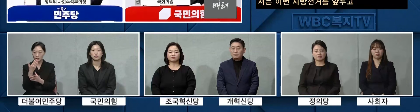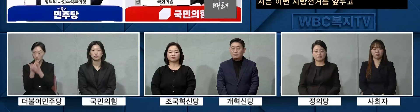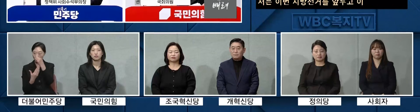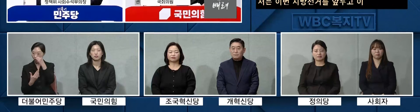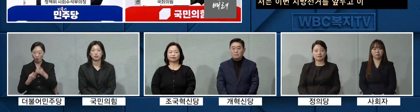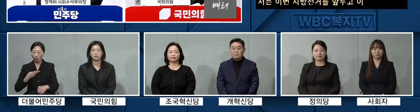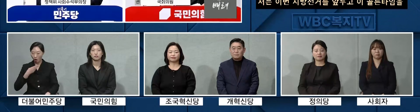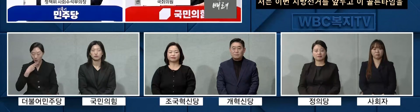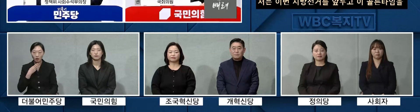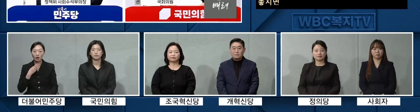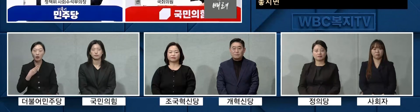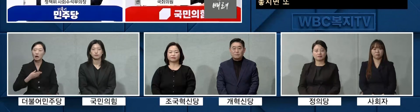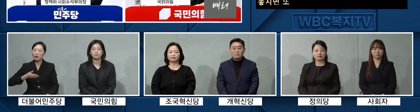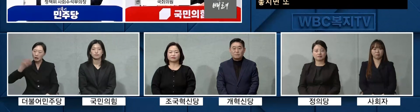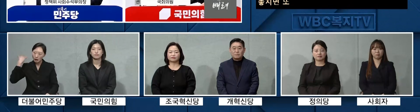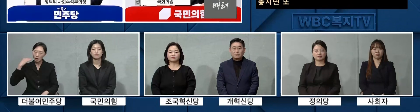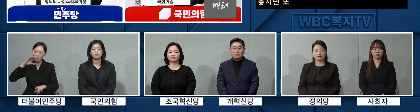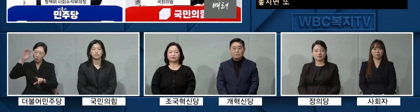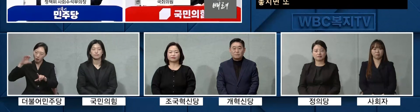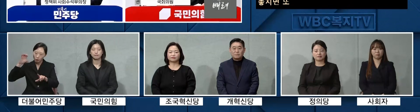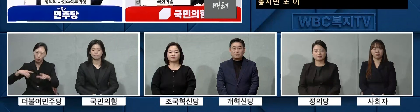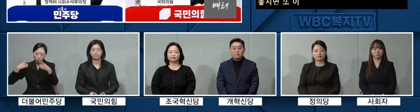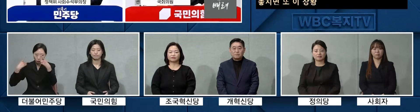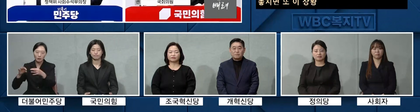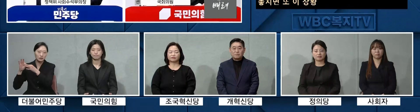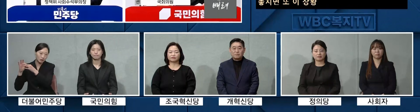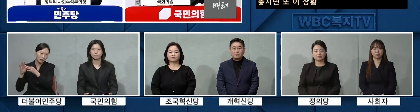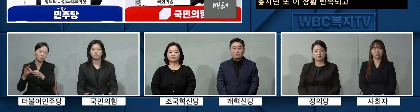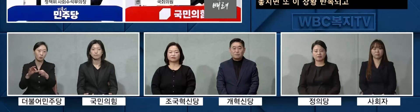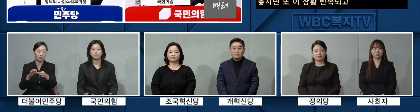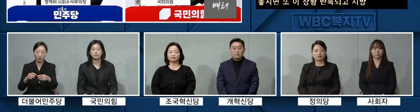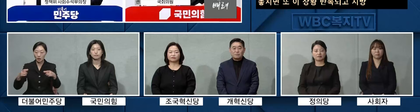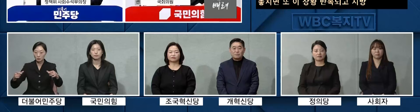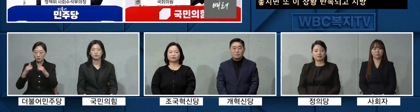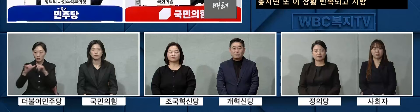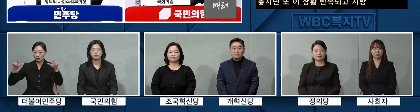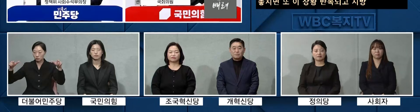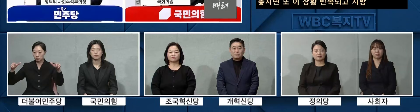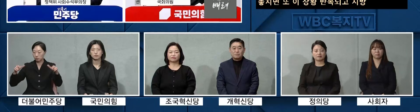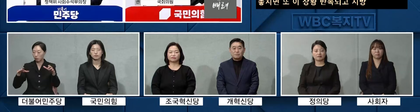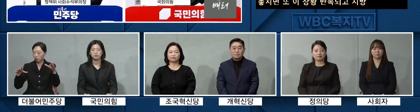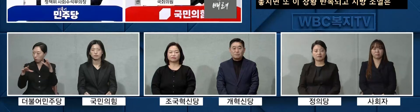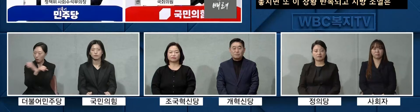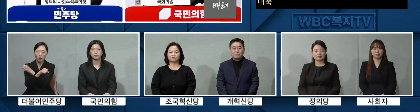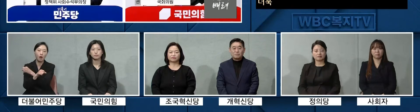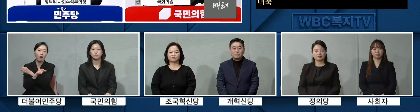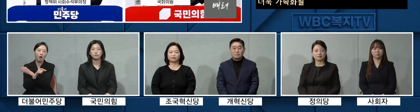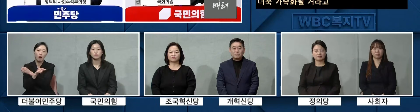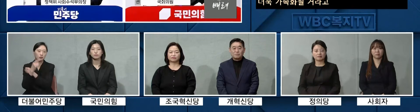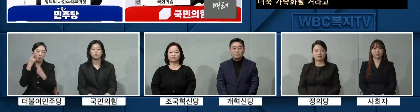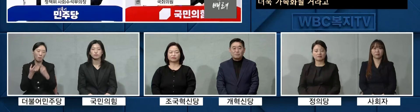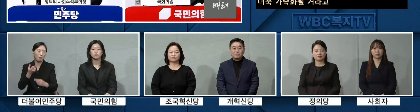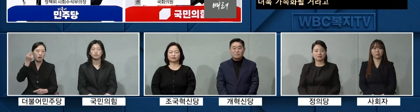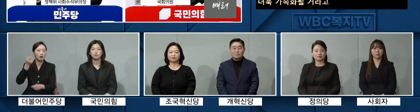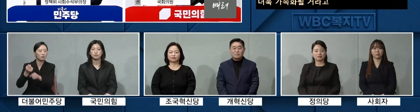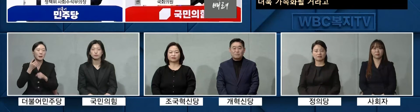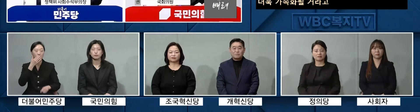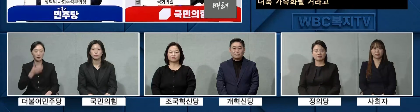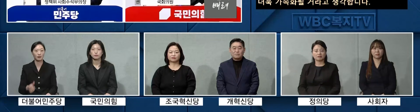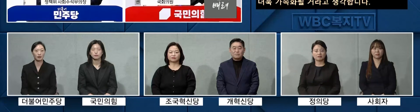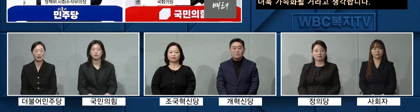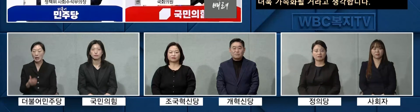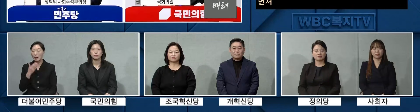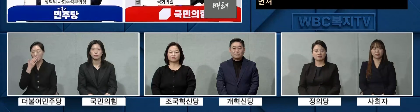이 상황 반복되고 지방 소멸은 더욱 가속화될 거라고 생각합니다. 먼저 가능한 것부터 추진하고 이후에